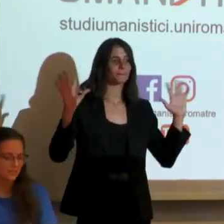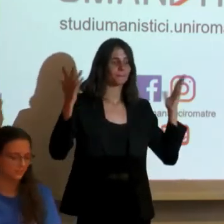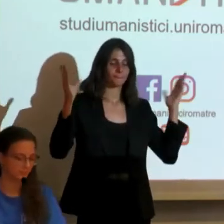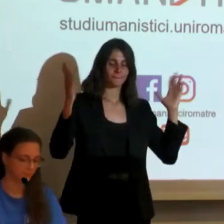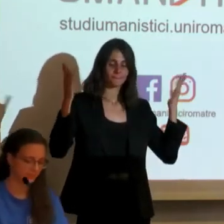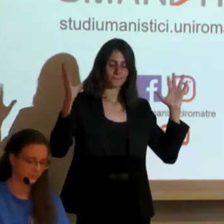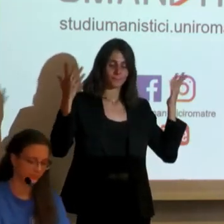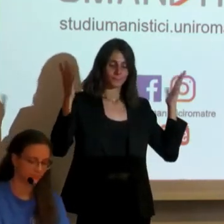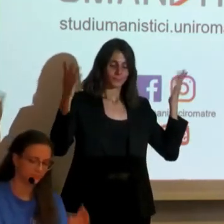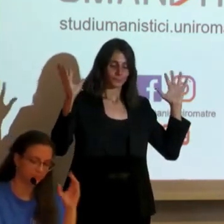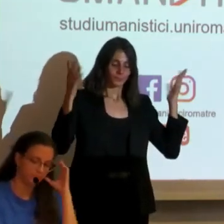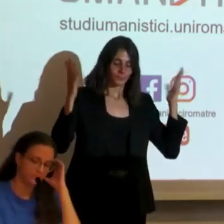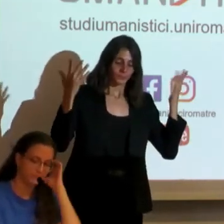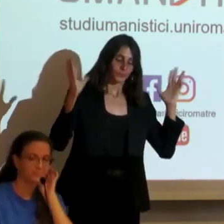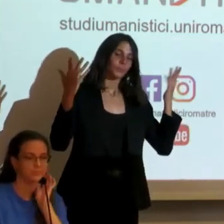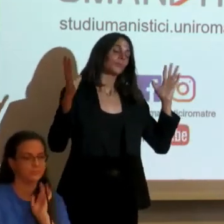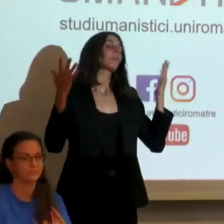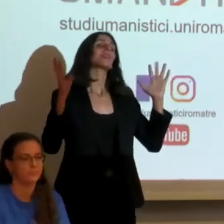Grazie.